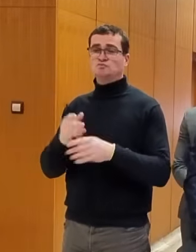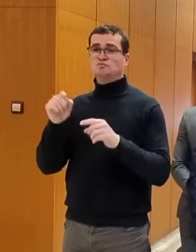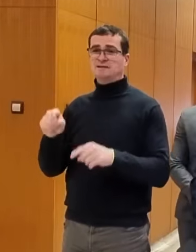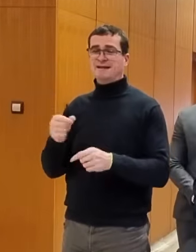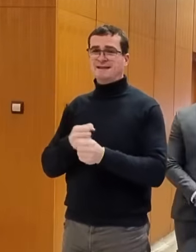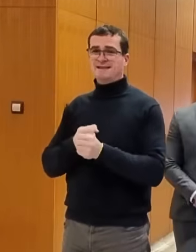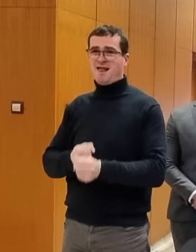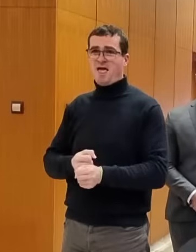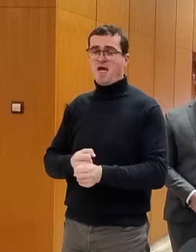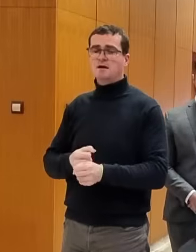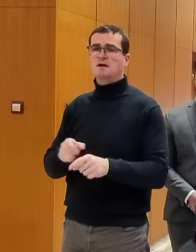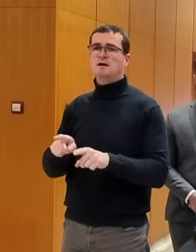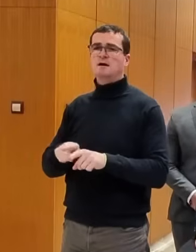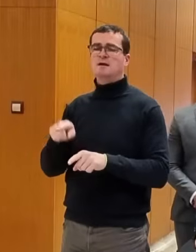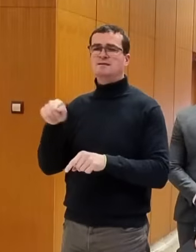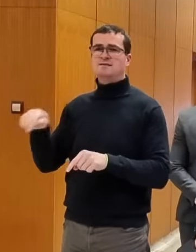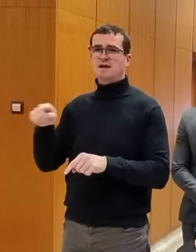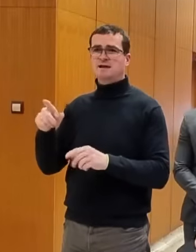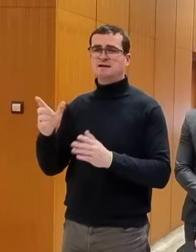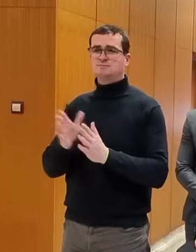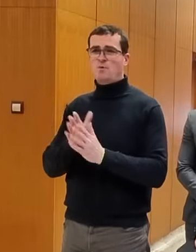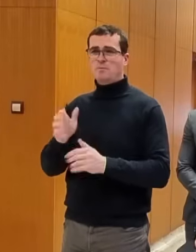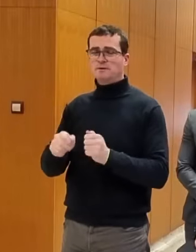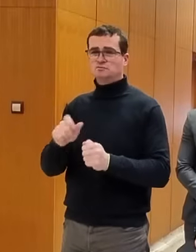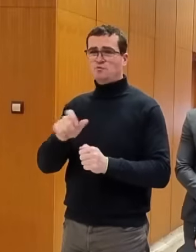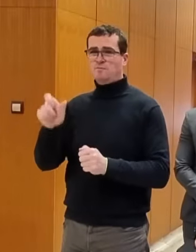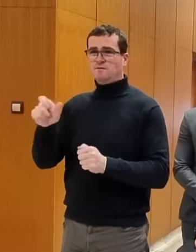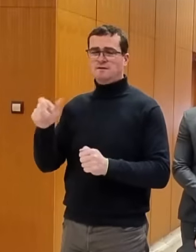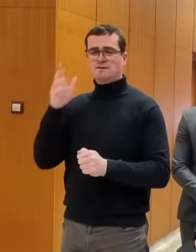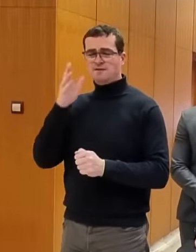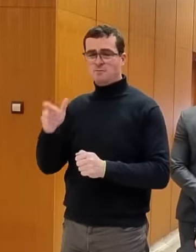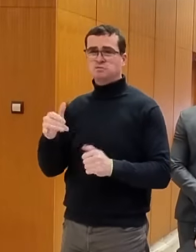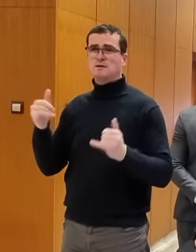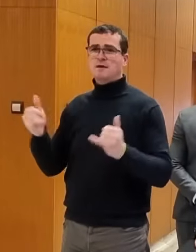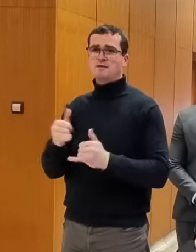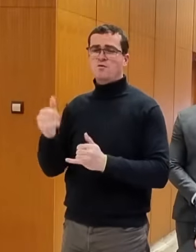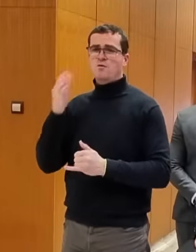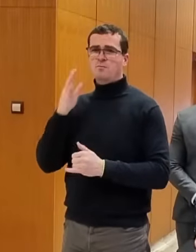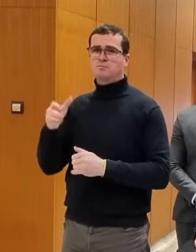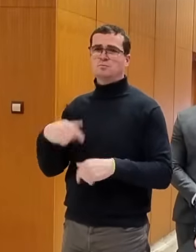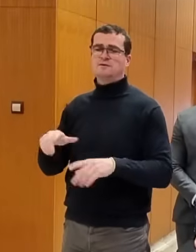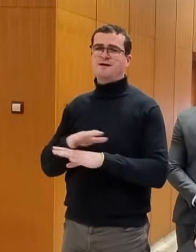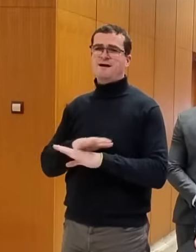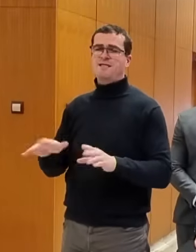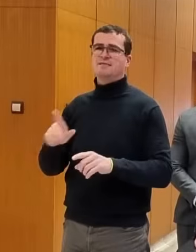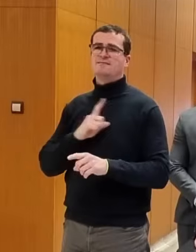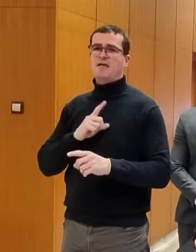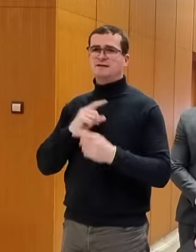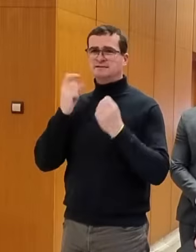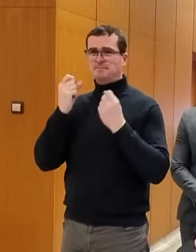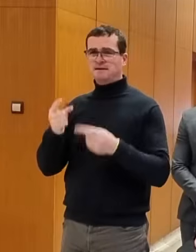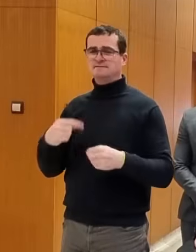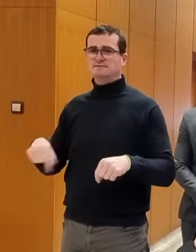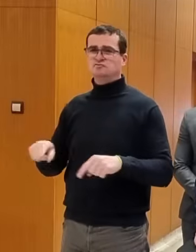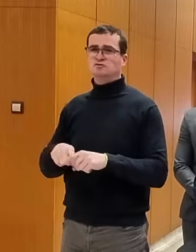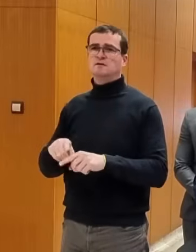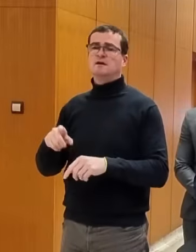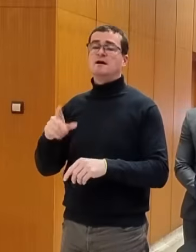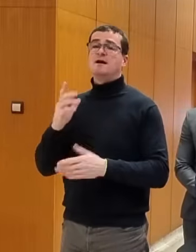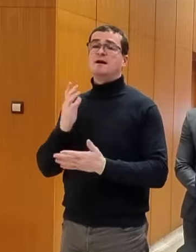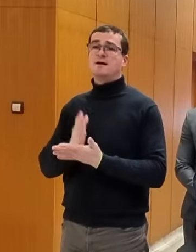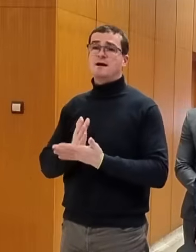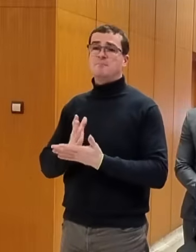takýto tlak neprimeraný na takýchto spolupracujúcich obvinených nebude a bude naozaj, budú len z vlastného presvedčenia a